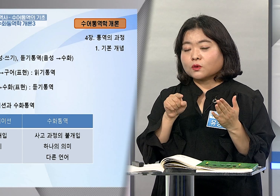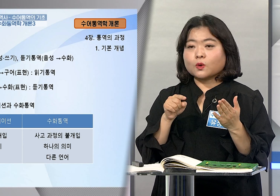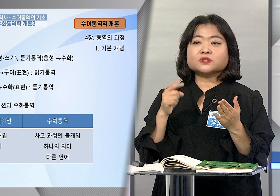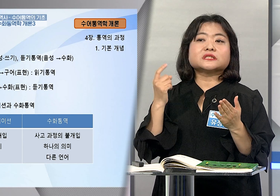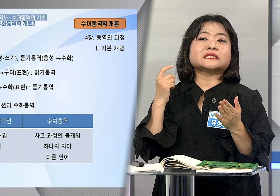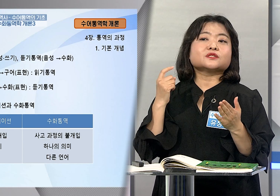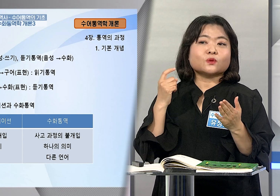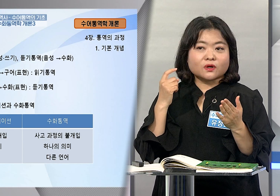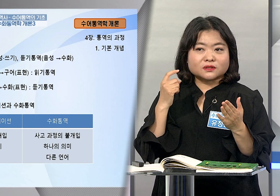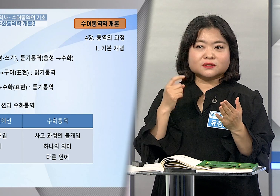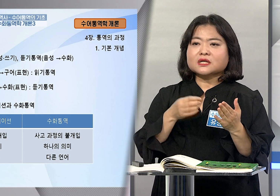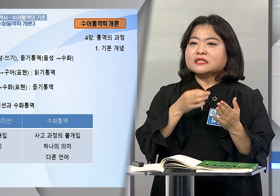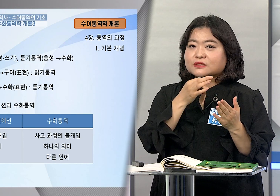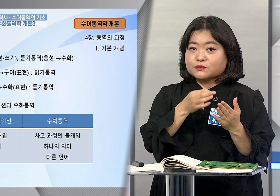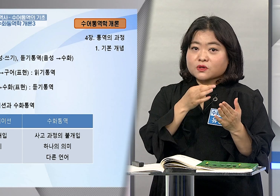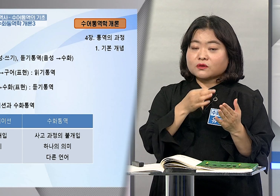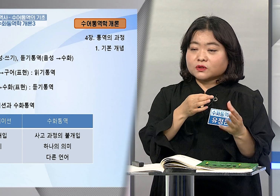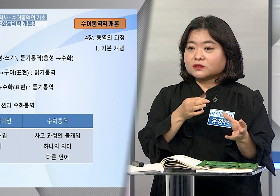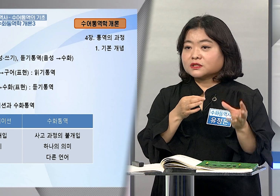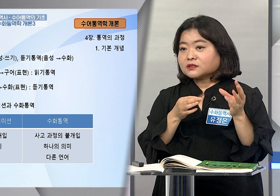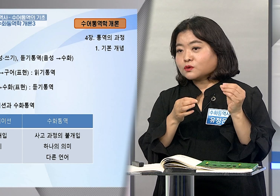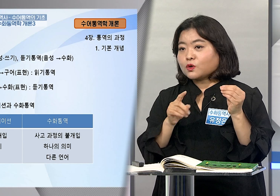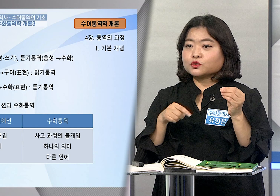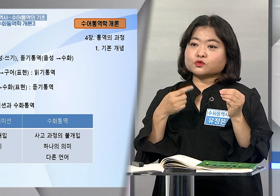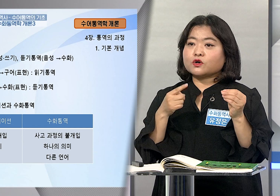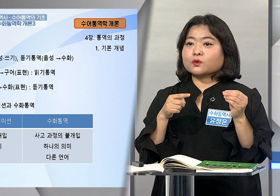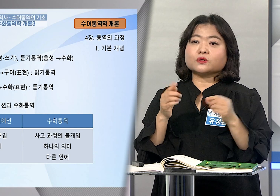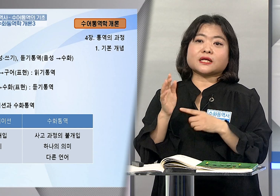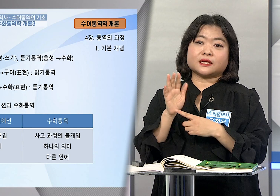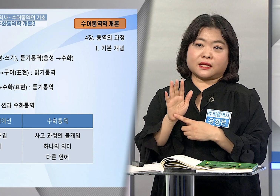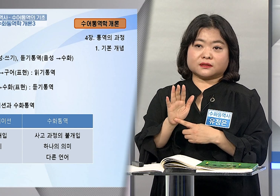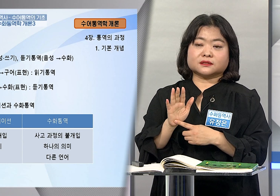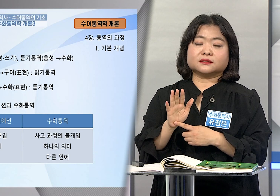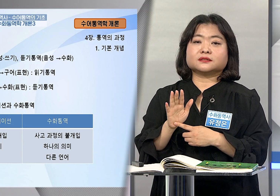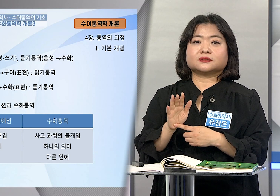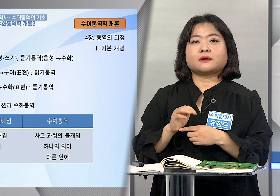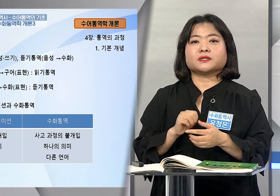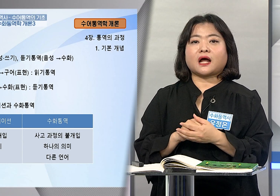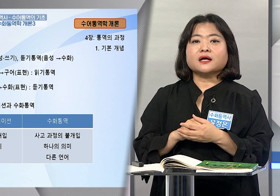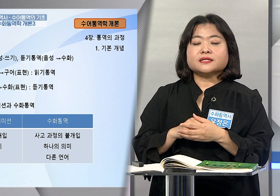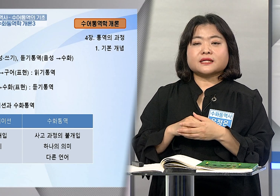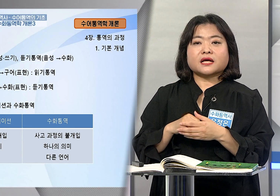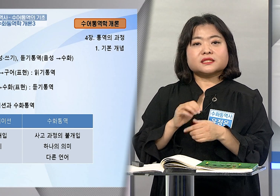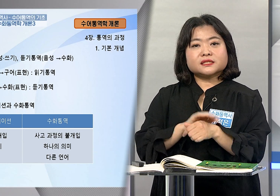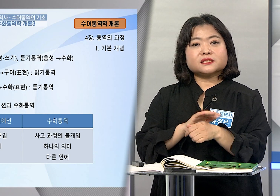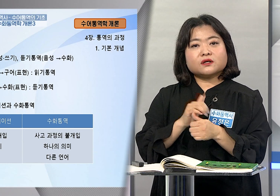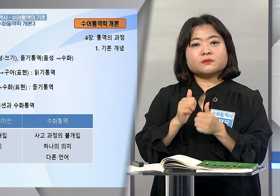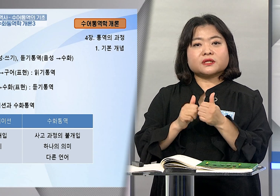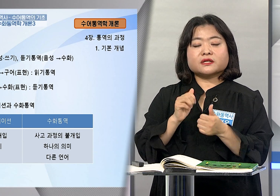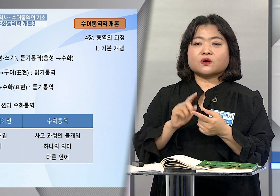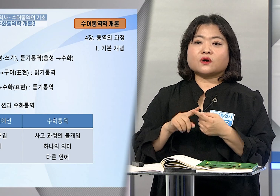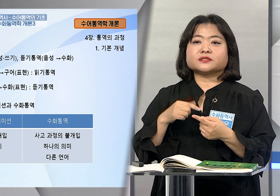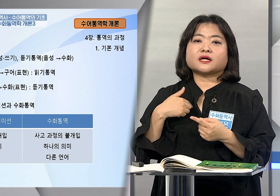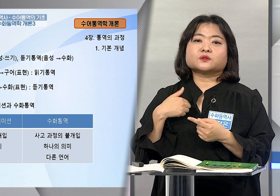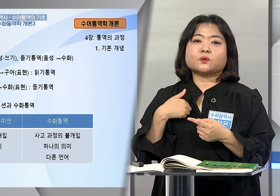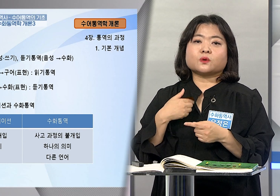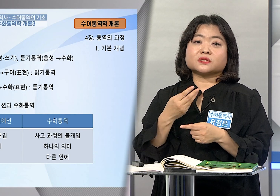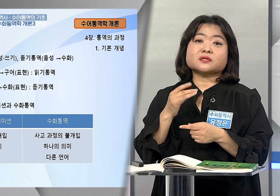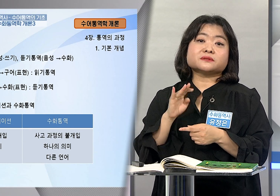거고 듣기통역은 음성 언어를 듣고 수어로 나타내는 것을 뜻합니다. 자, 실기시험에 대해서 제가 또 팁을